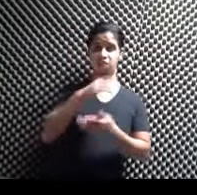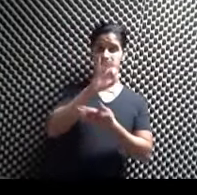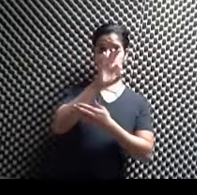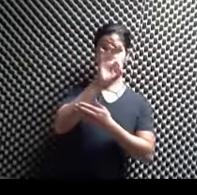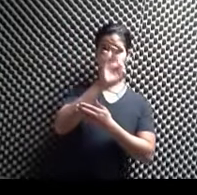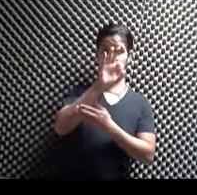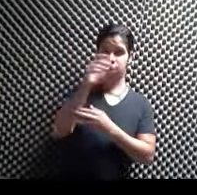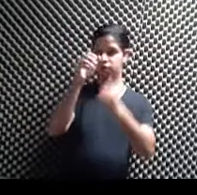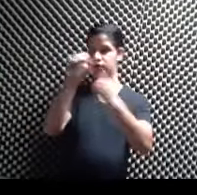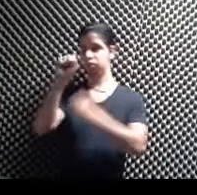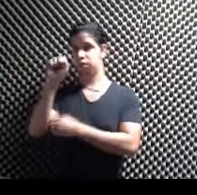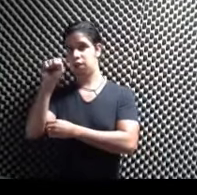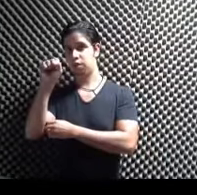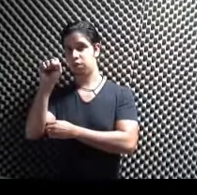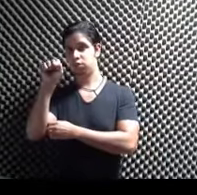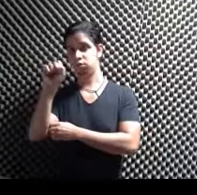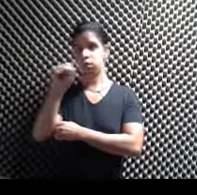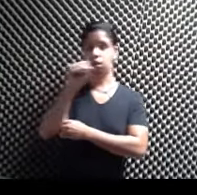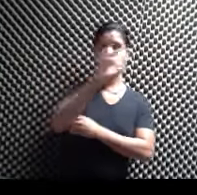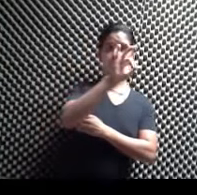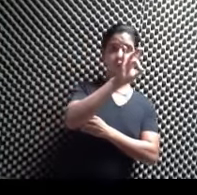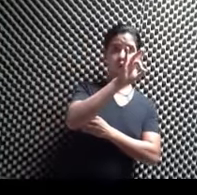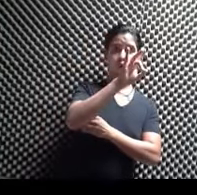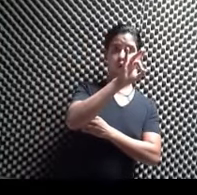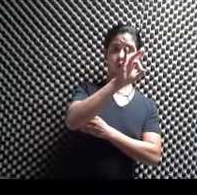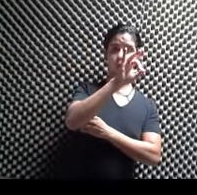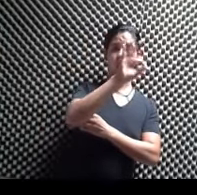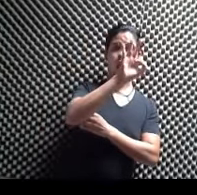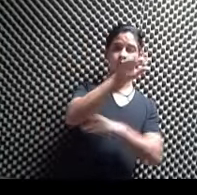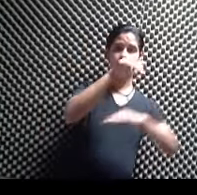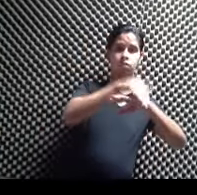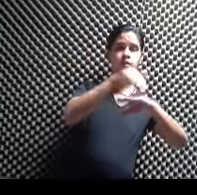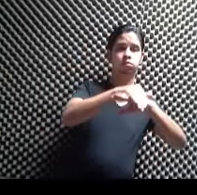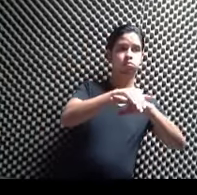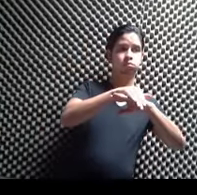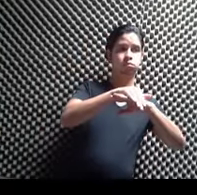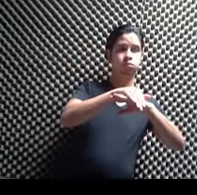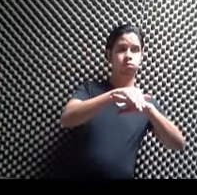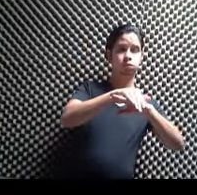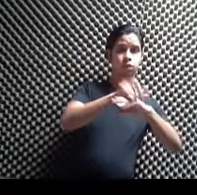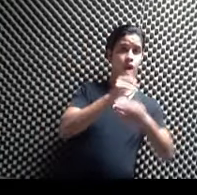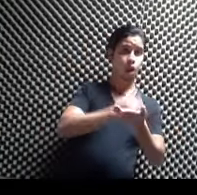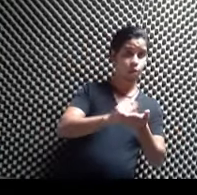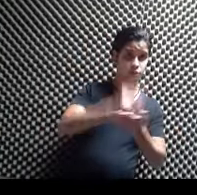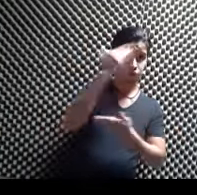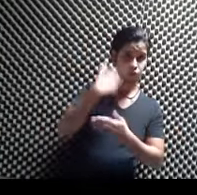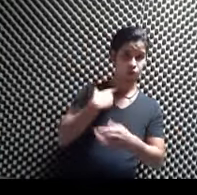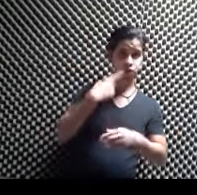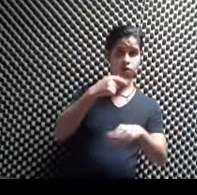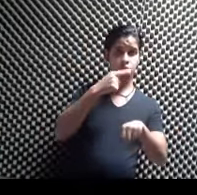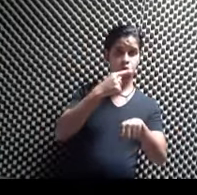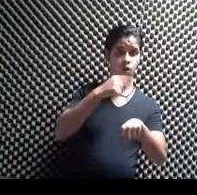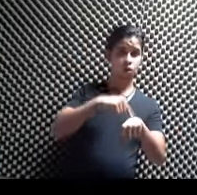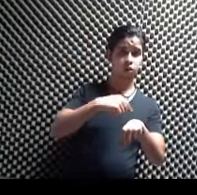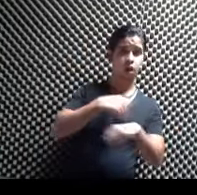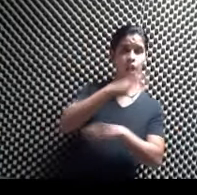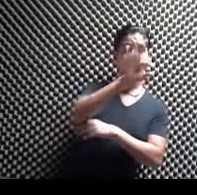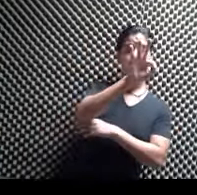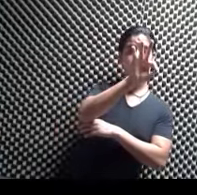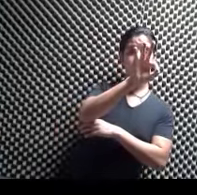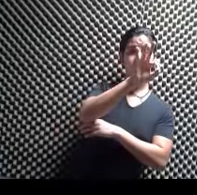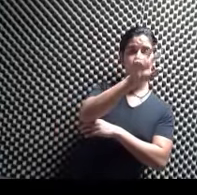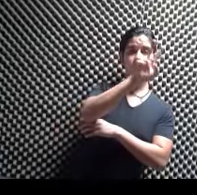noche y el domingo a las 5 de la tarde. Perfecto. A las 9. A las 9. Apunten, que no es la hora tradicional. No, a las 9 de la noche.